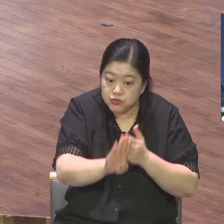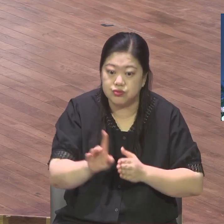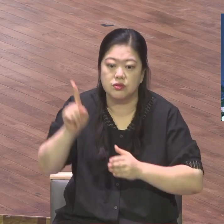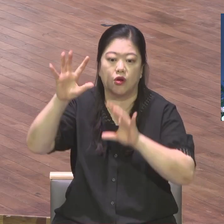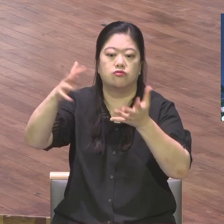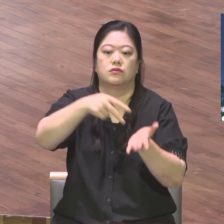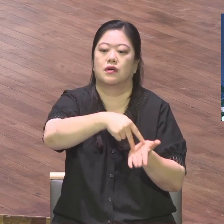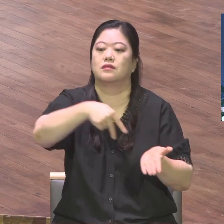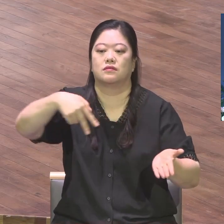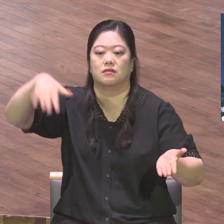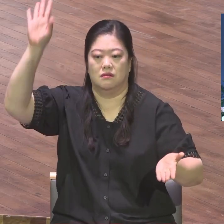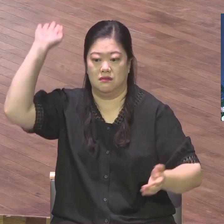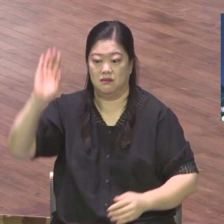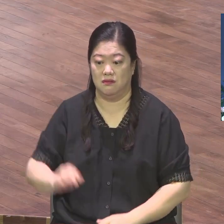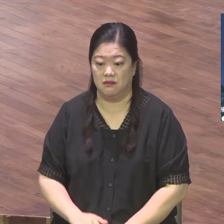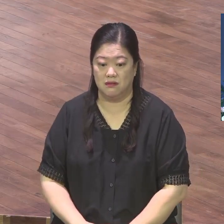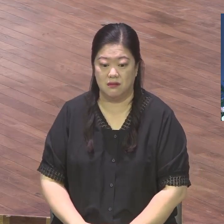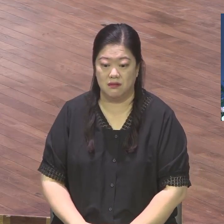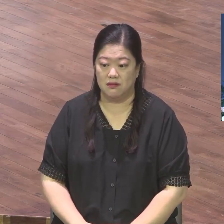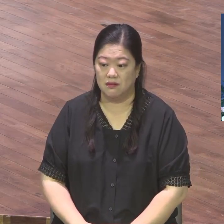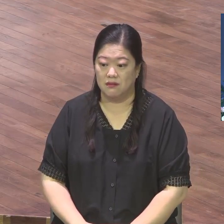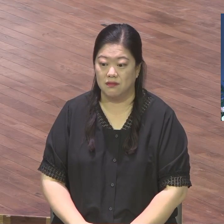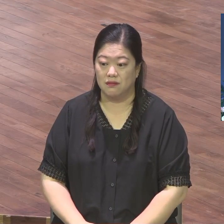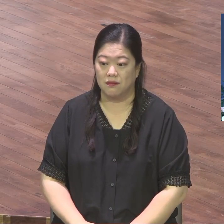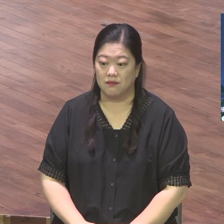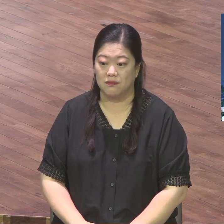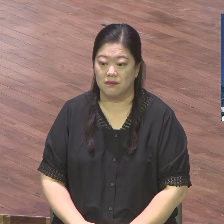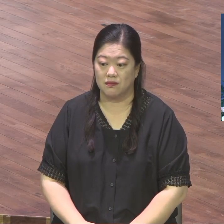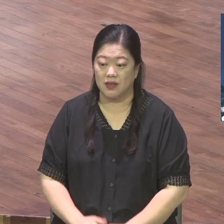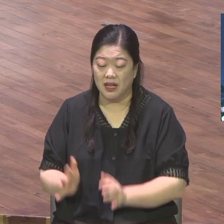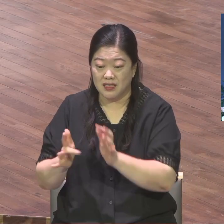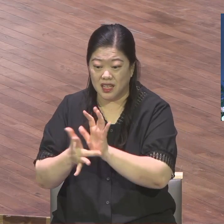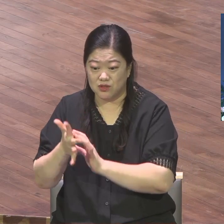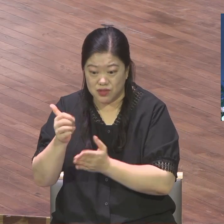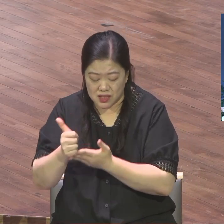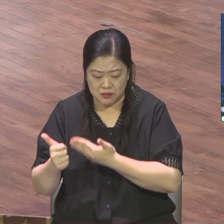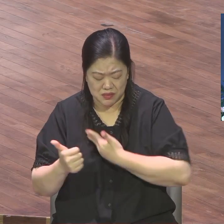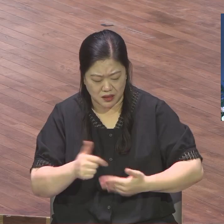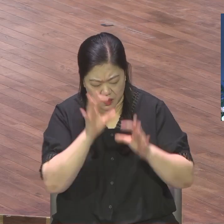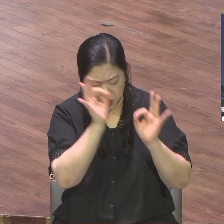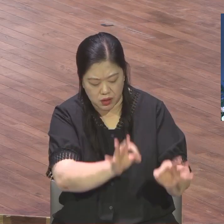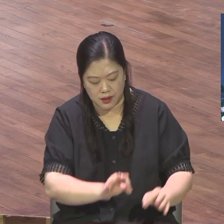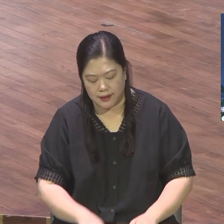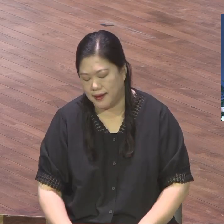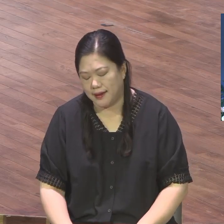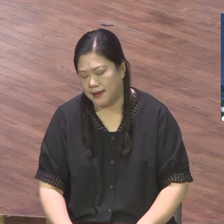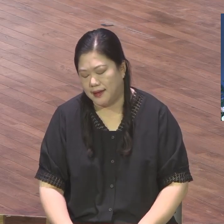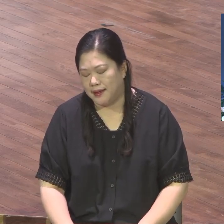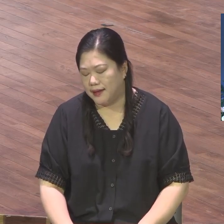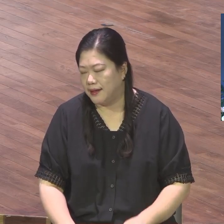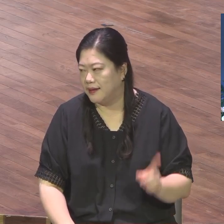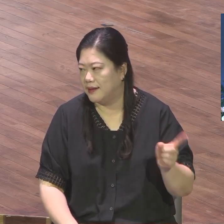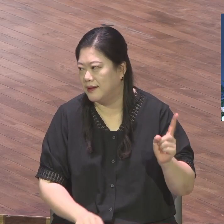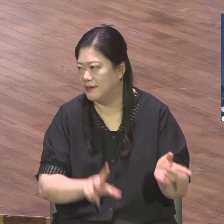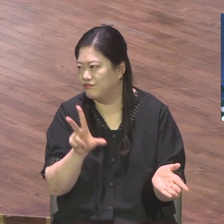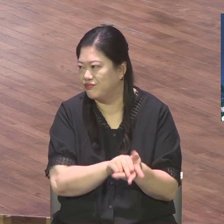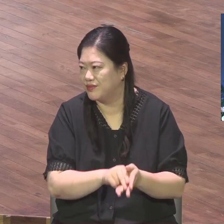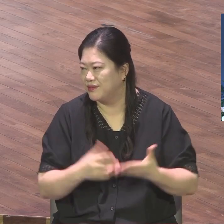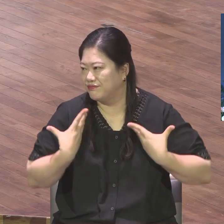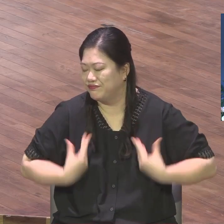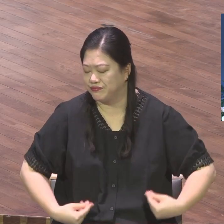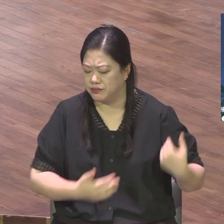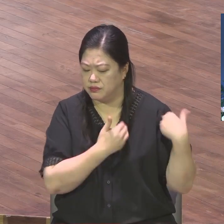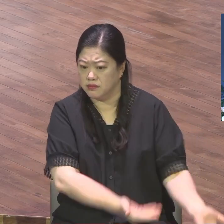창조주 하나님이 계시고 땅이 있고 백성이 있는 하나님의 나라에 대해서 40일 동안